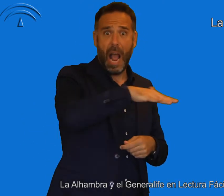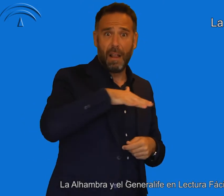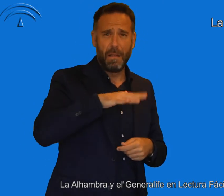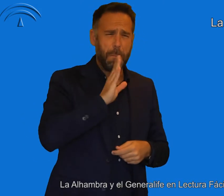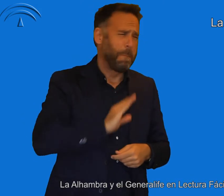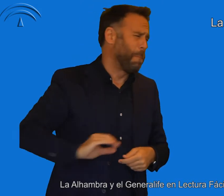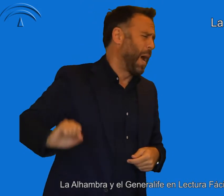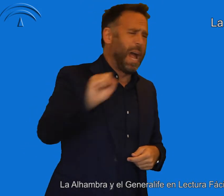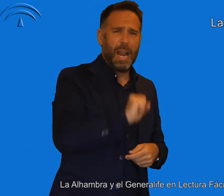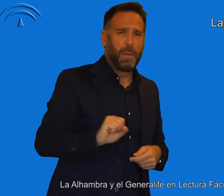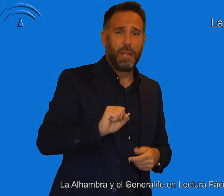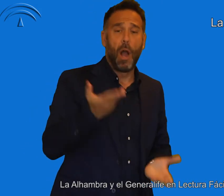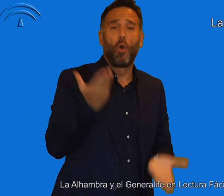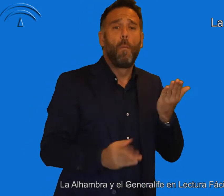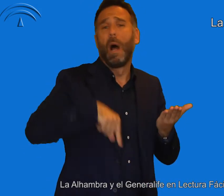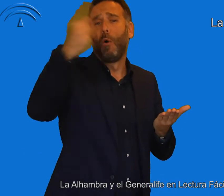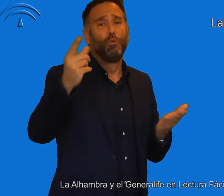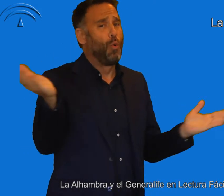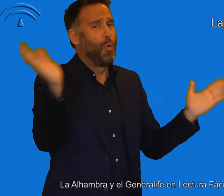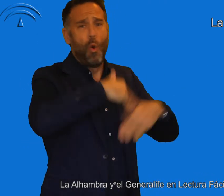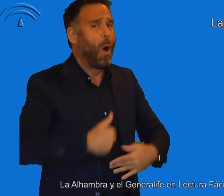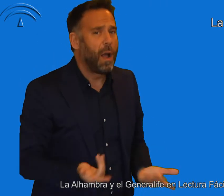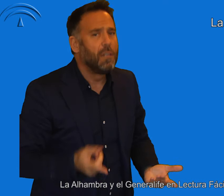jardín maravillas incomparables por su hermosura?